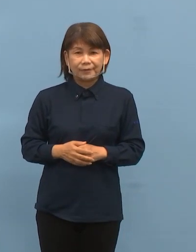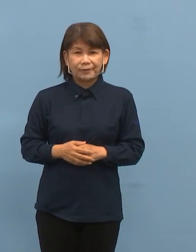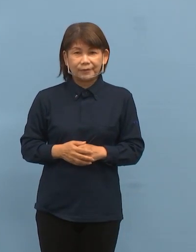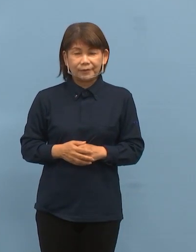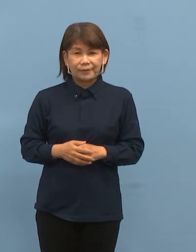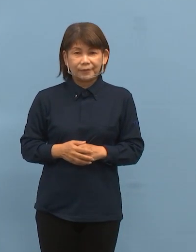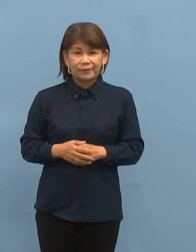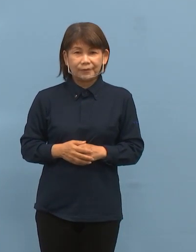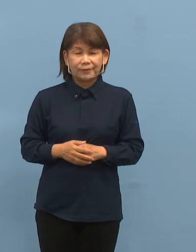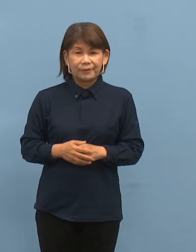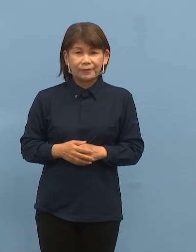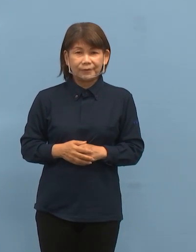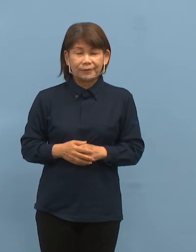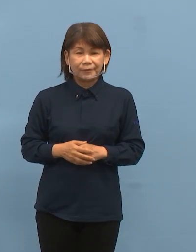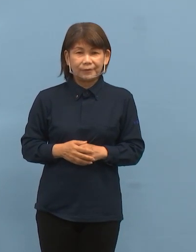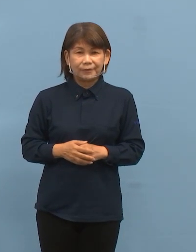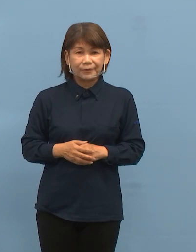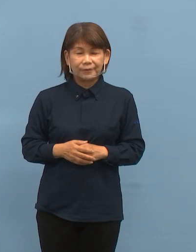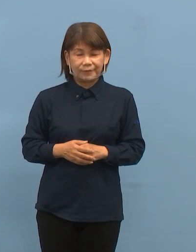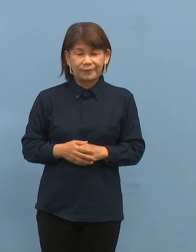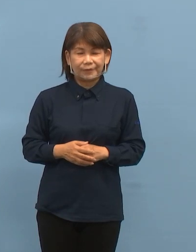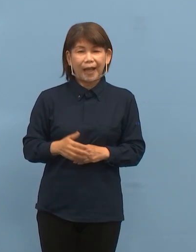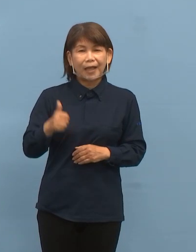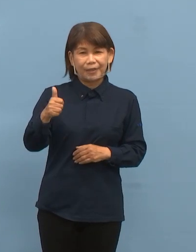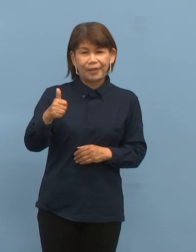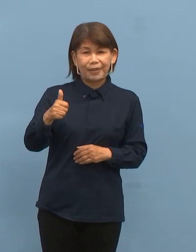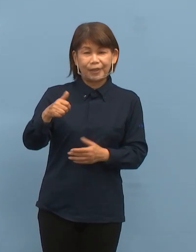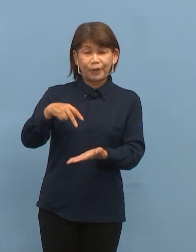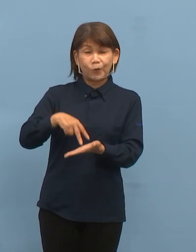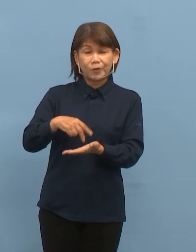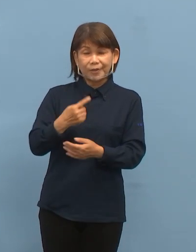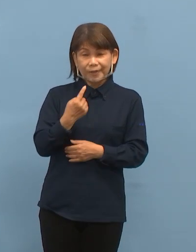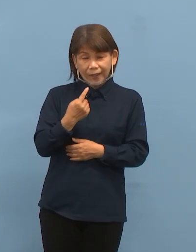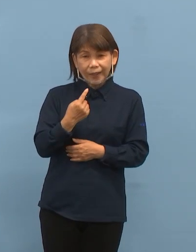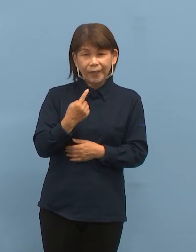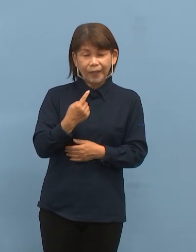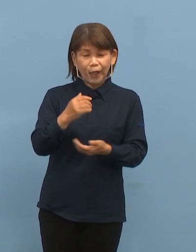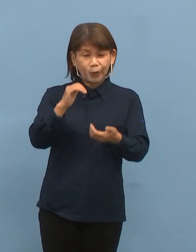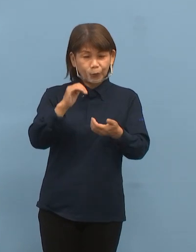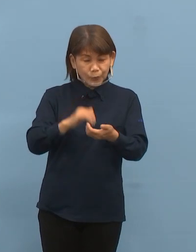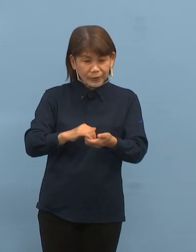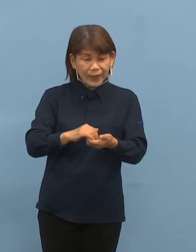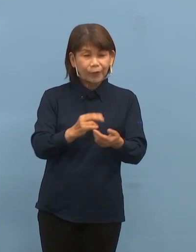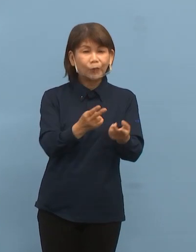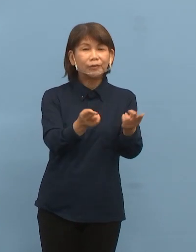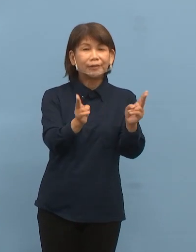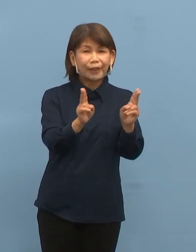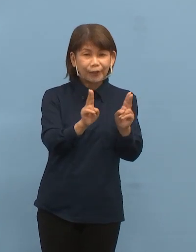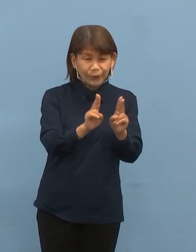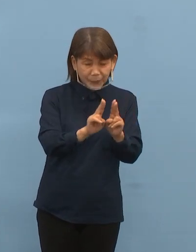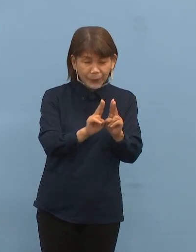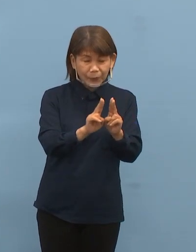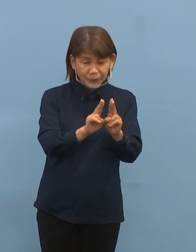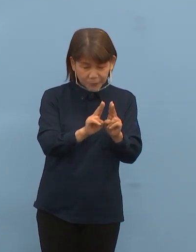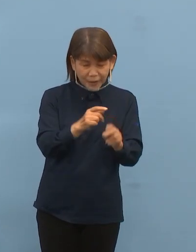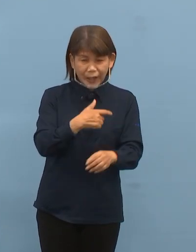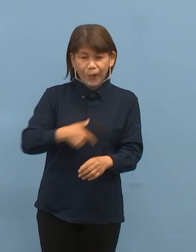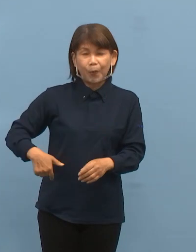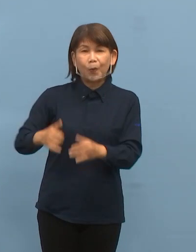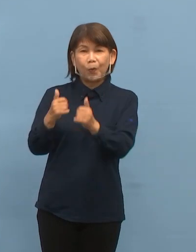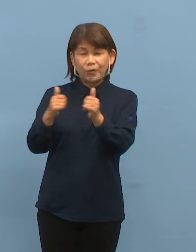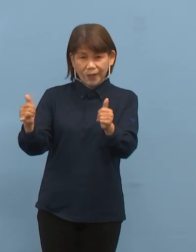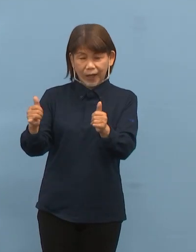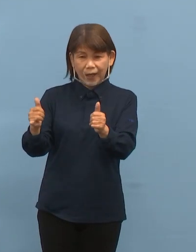ょうか。 知事として特定の政党、特定の候補者を応援する立場になりというふうに、は